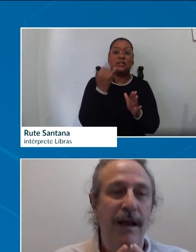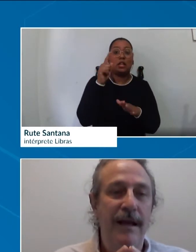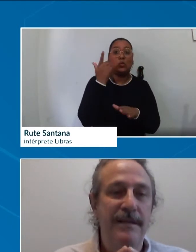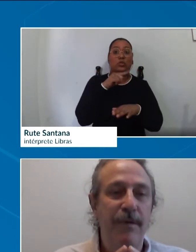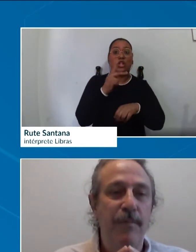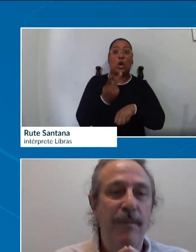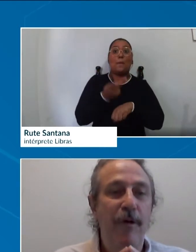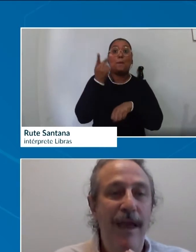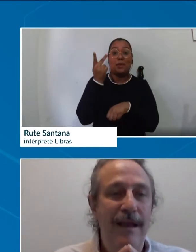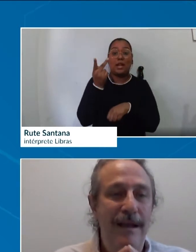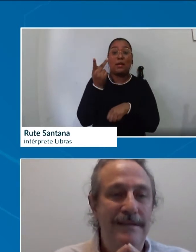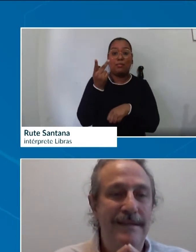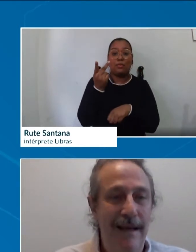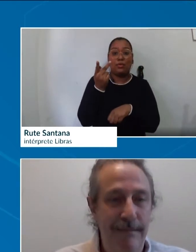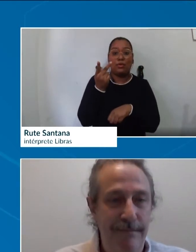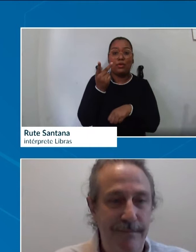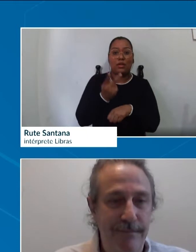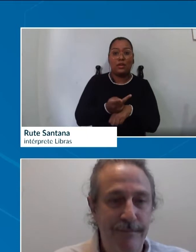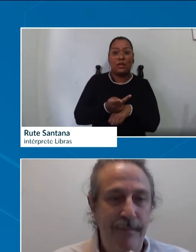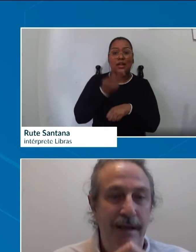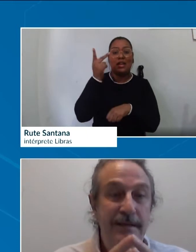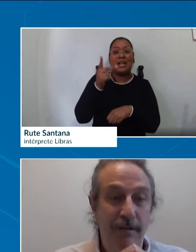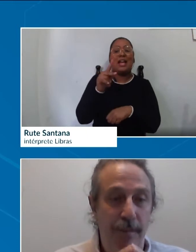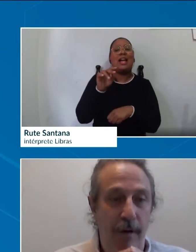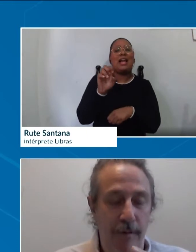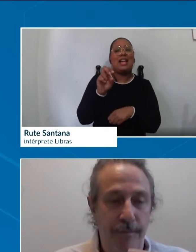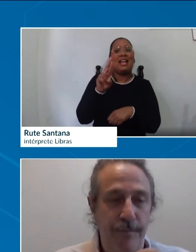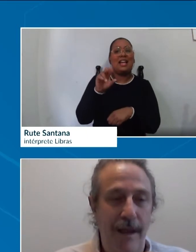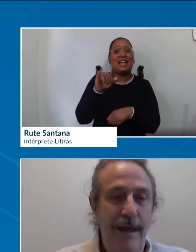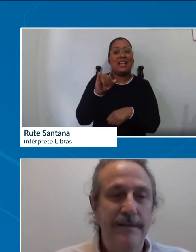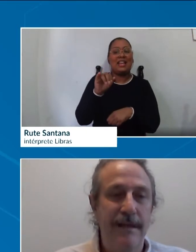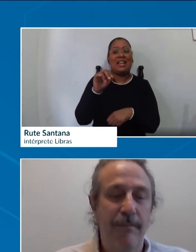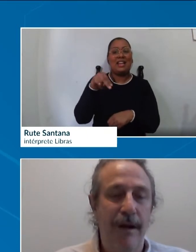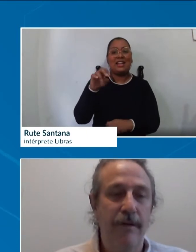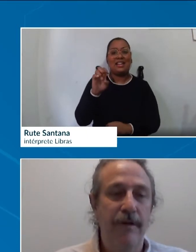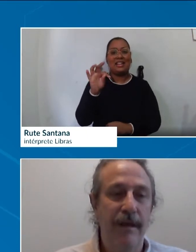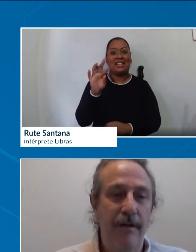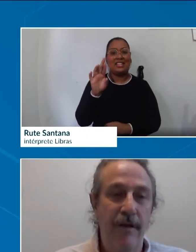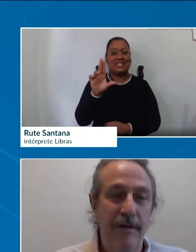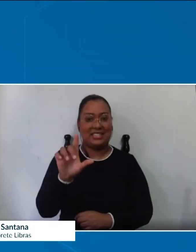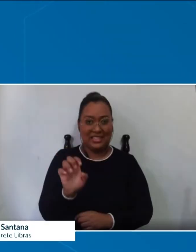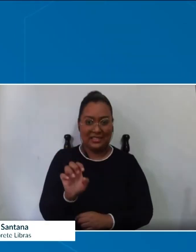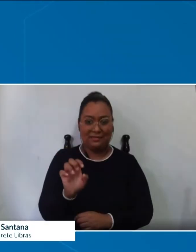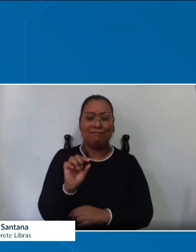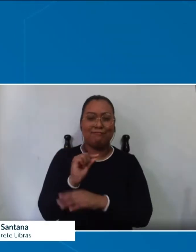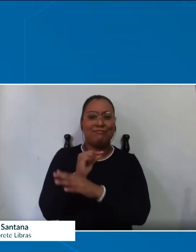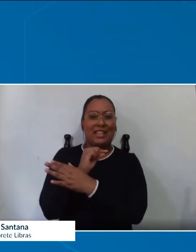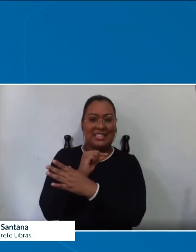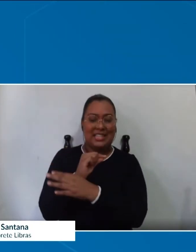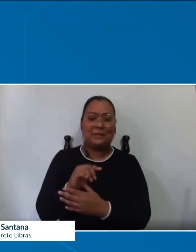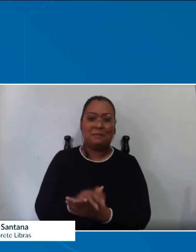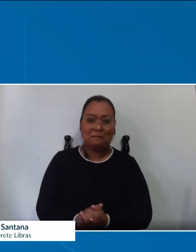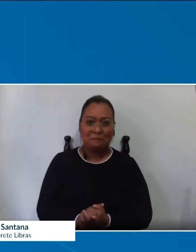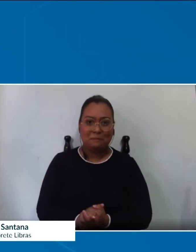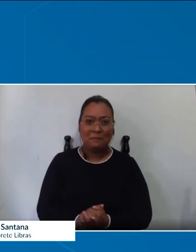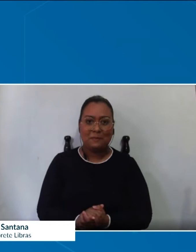premiado, ele recebeu o prêmio Henri Nestlé, em São Paulo. Esse trabalho, o que nós fizemos? Tem uma indústria, eu não